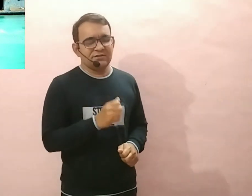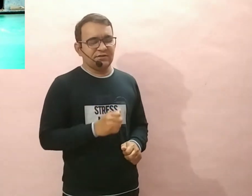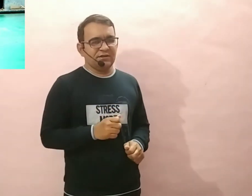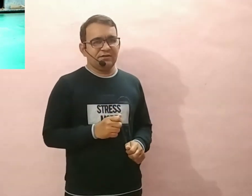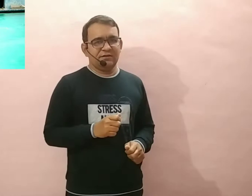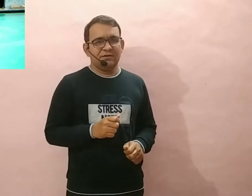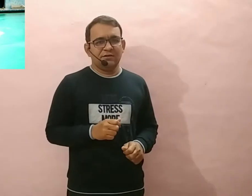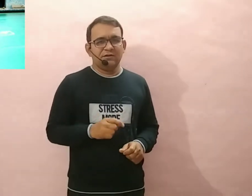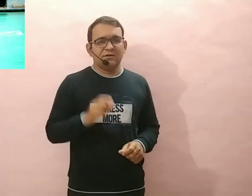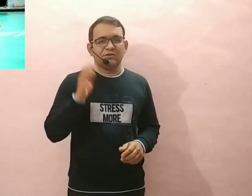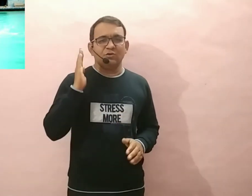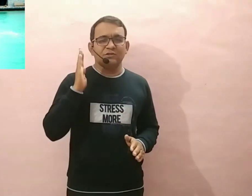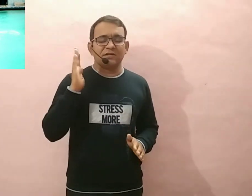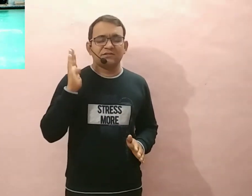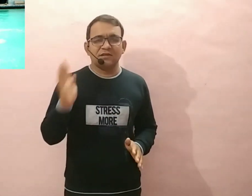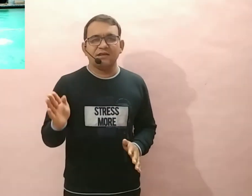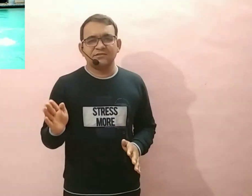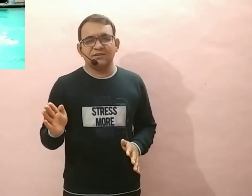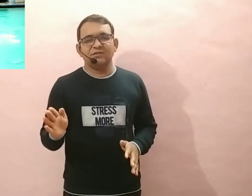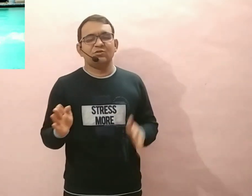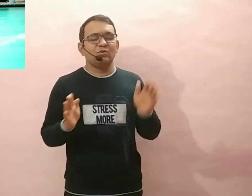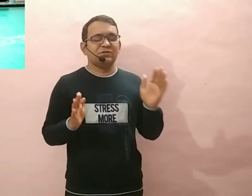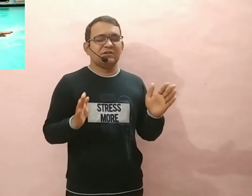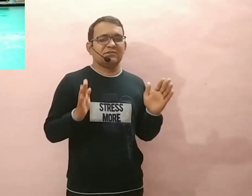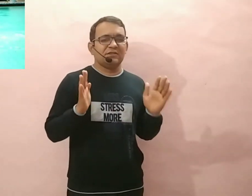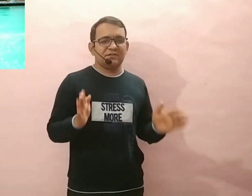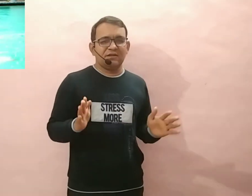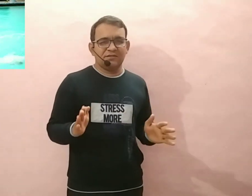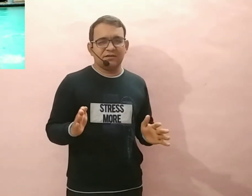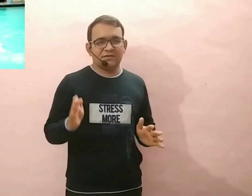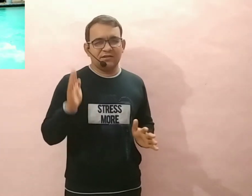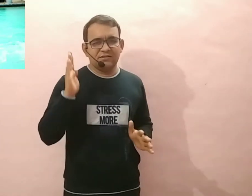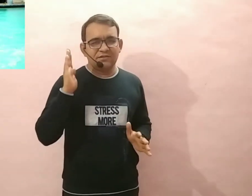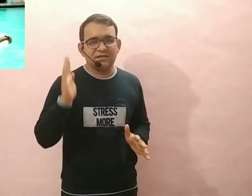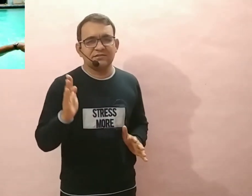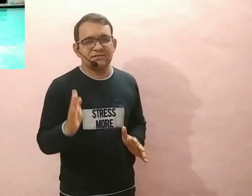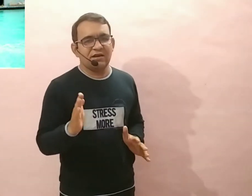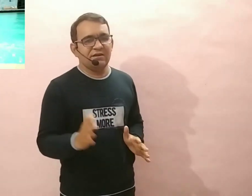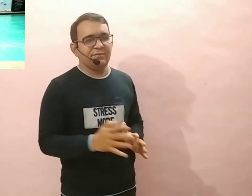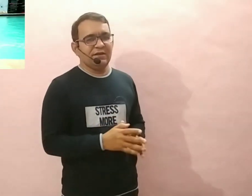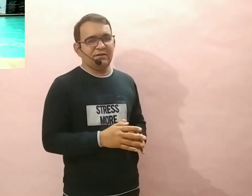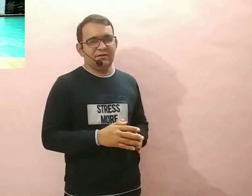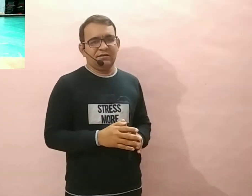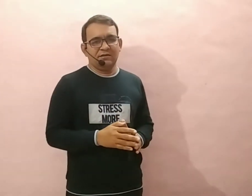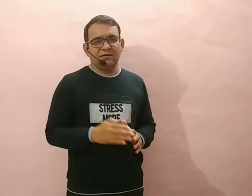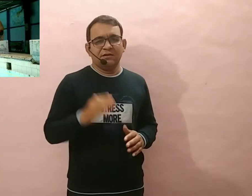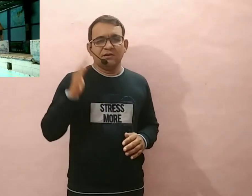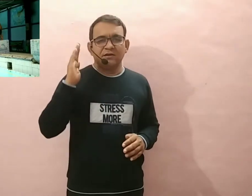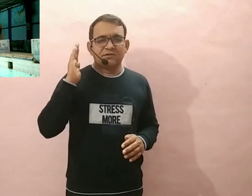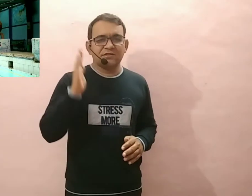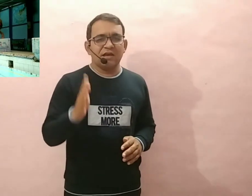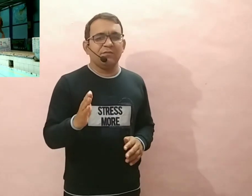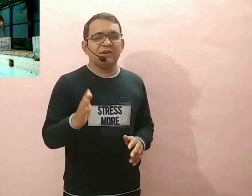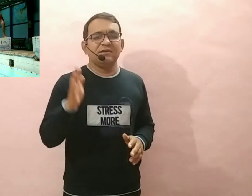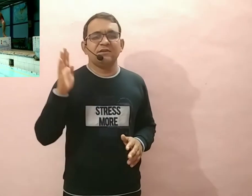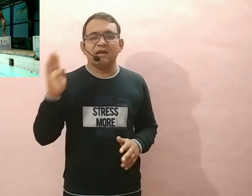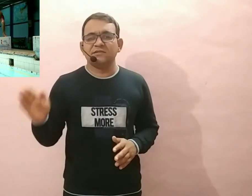ने 2007 से 2017 तक के 10 साल में 7